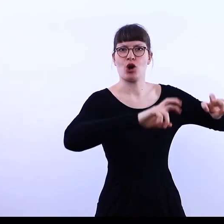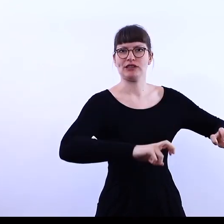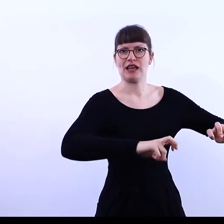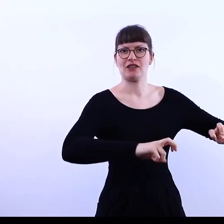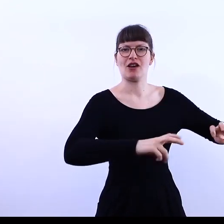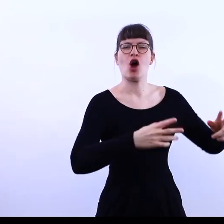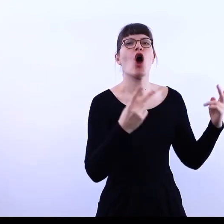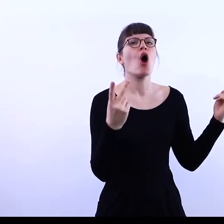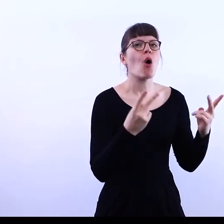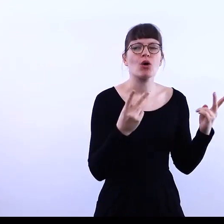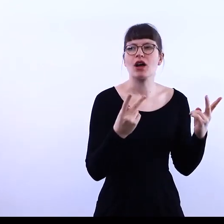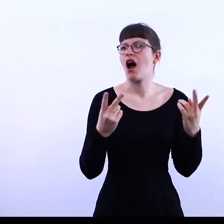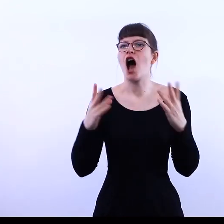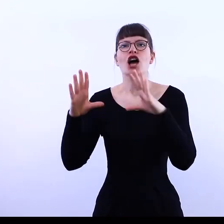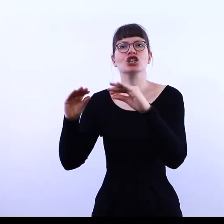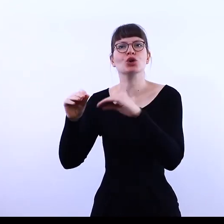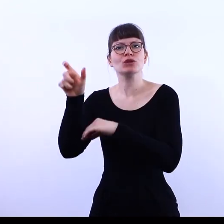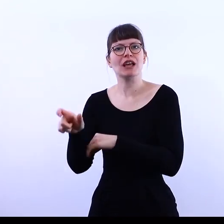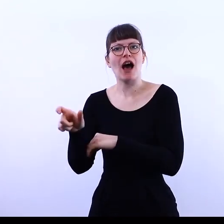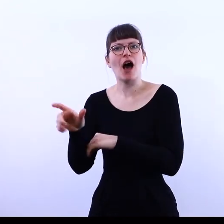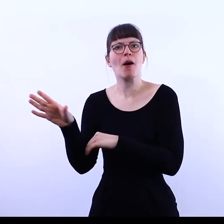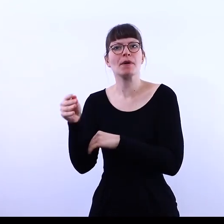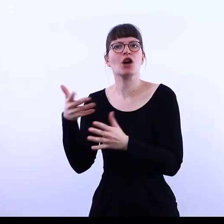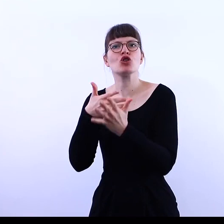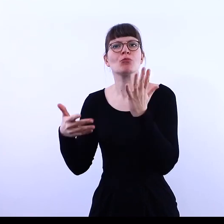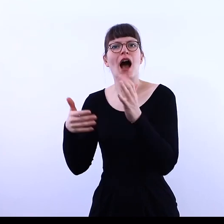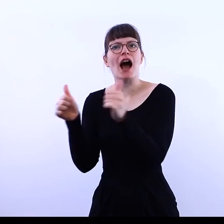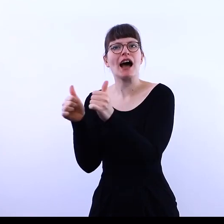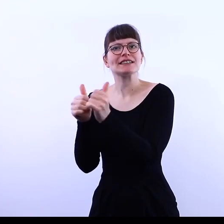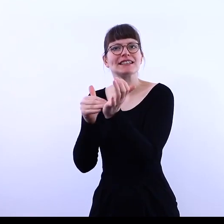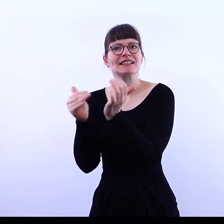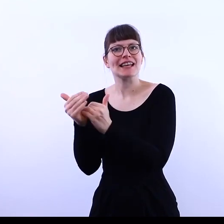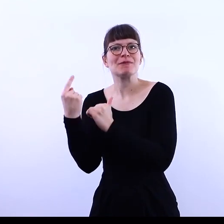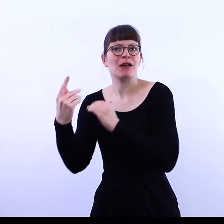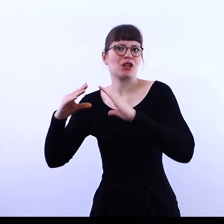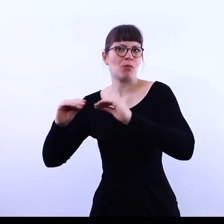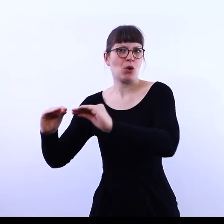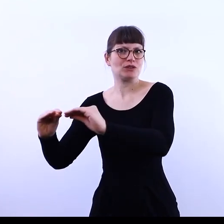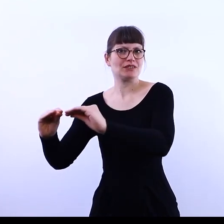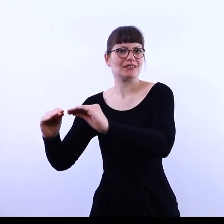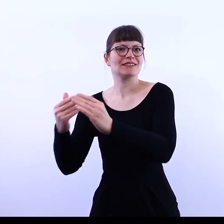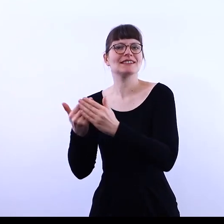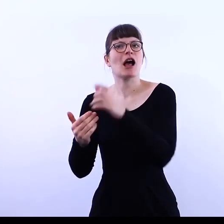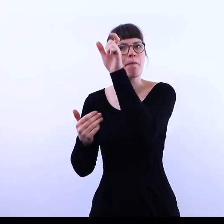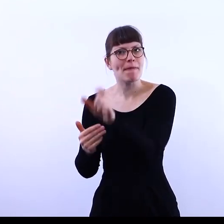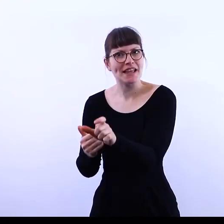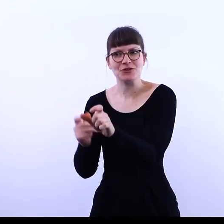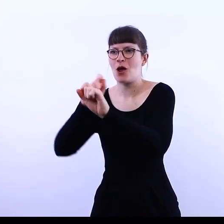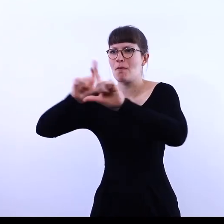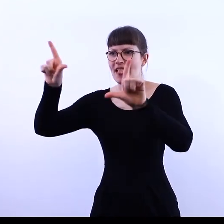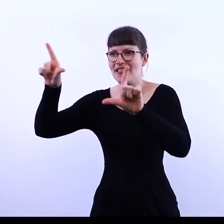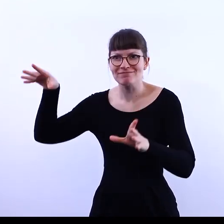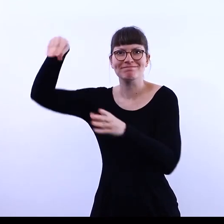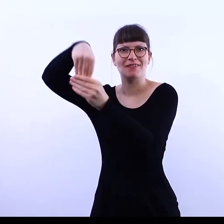oder den User, der mit dem Sprachassistenzsystem gerade arbeitet. also dass der Mensch in diesen Bildern mit drinnen sein muss